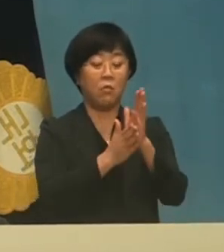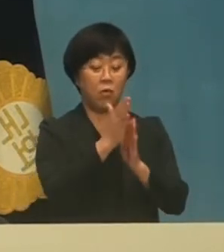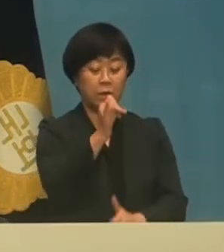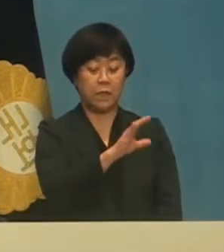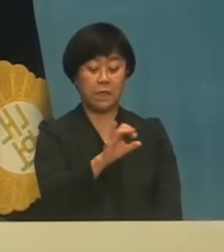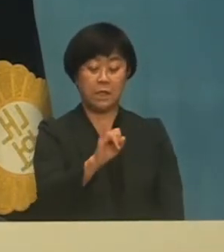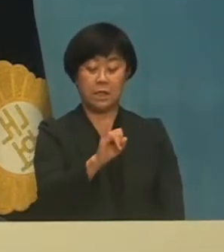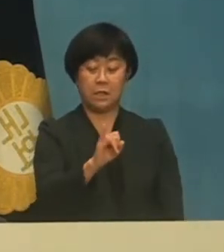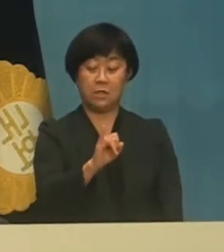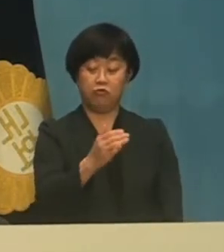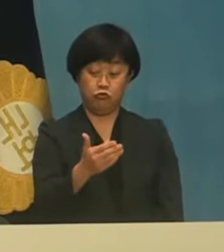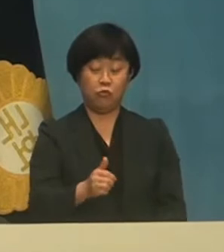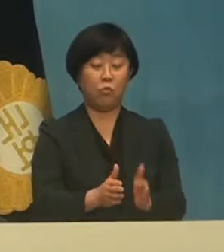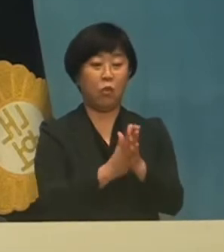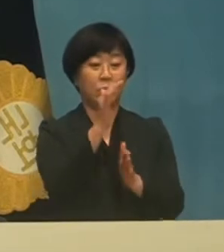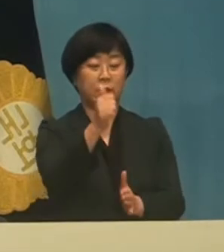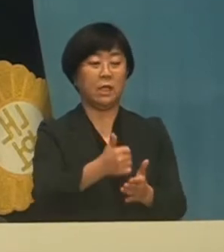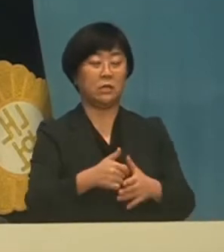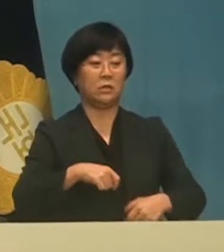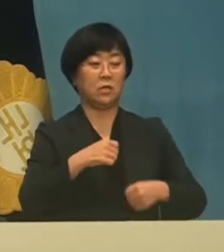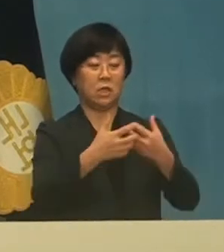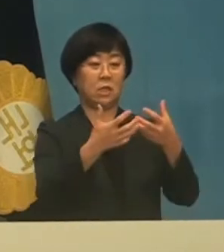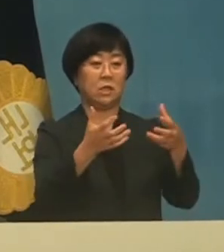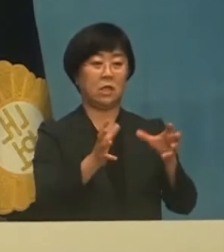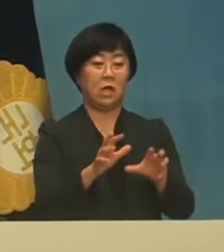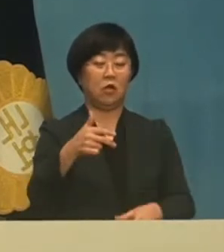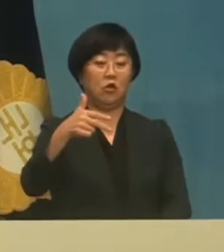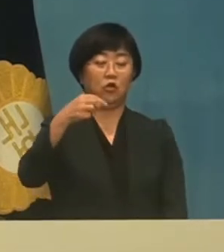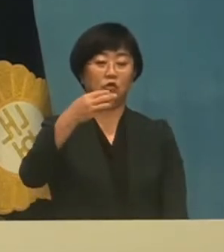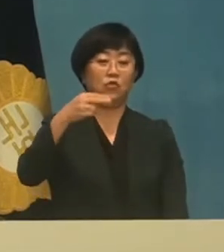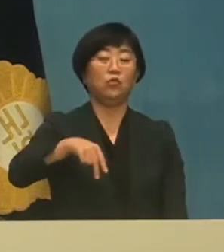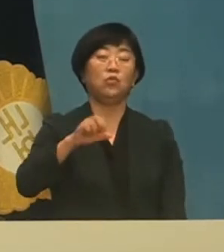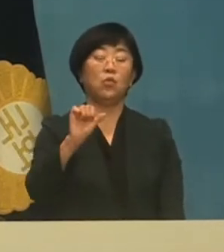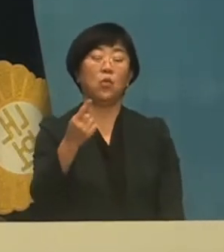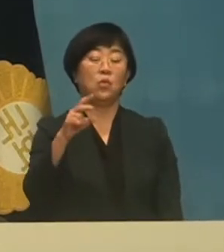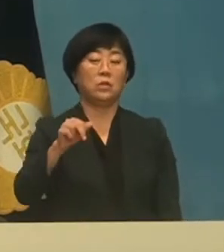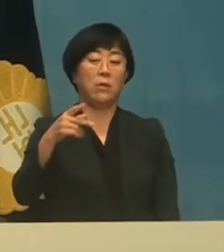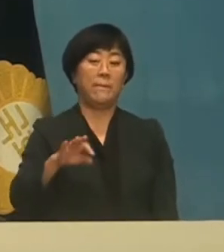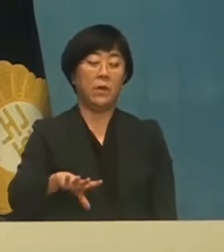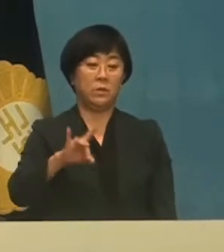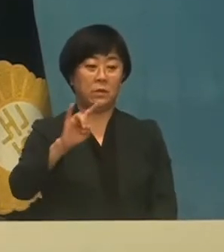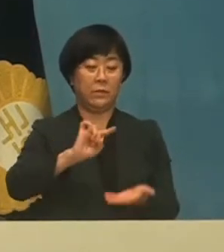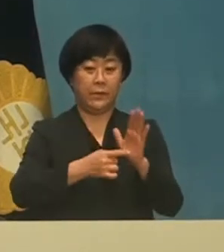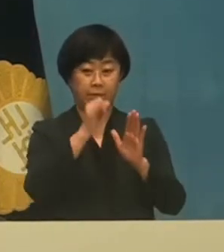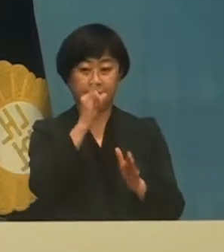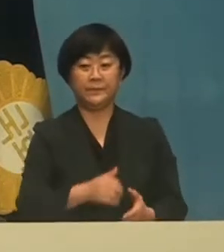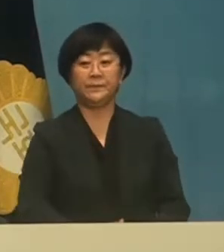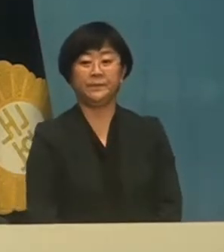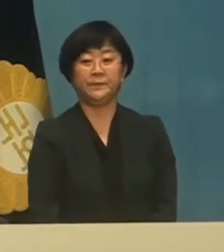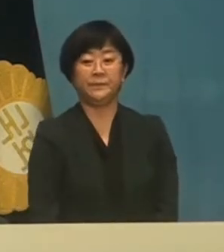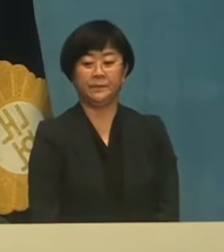참석하셨습니다. 먼저 정의당 류호정 국회의원님 발언을 듣겠습니다.